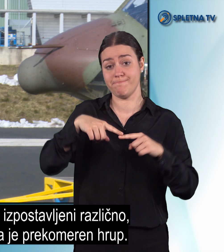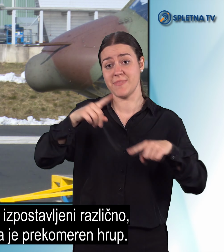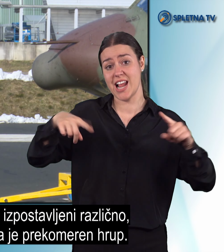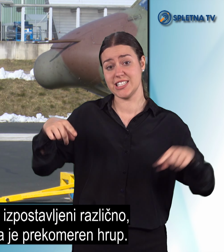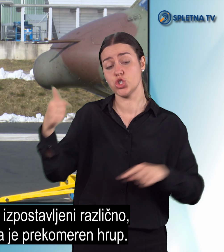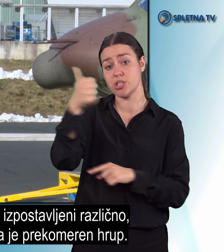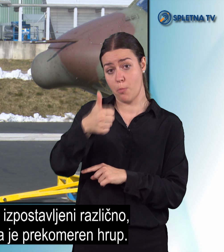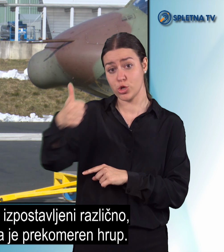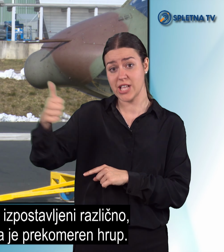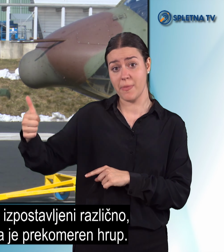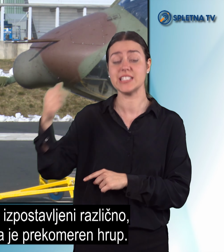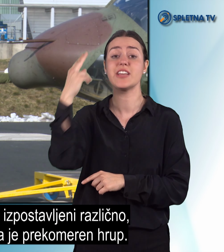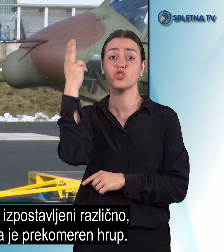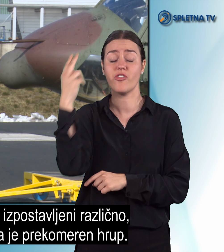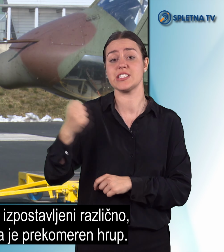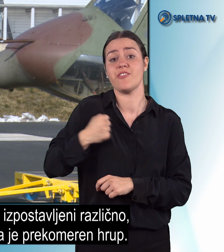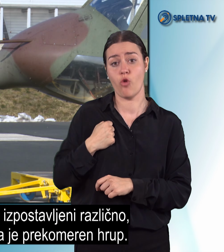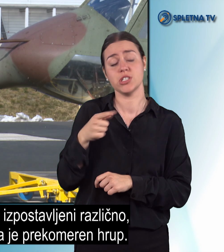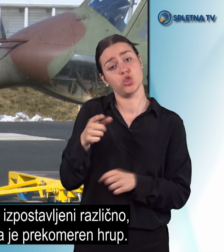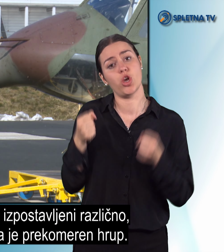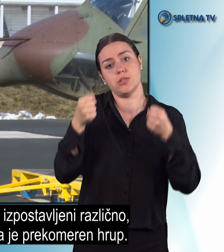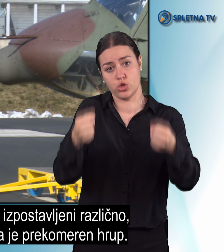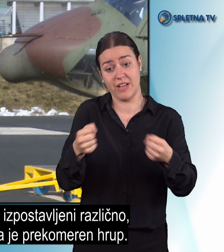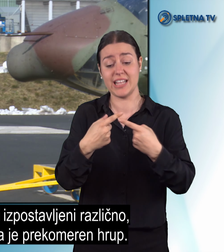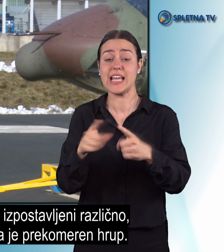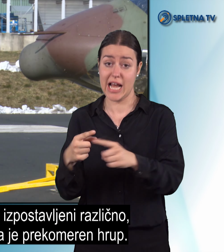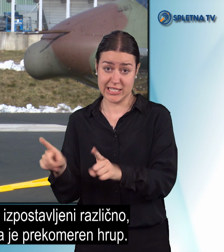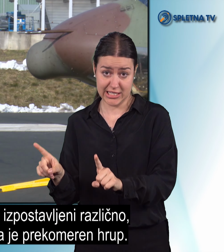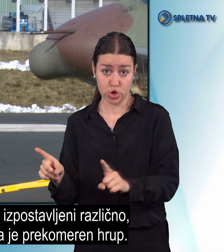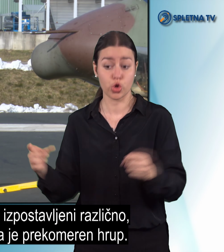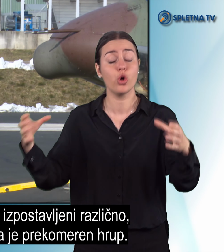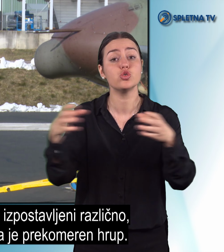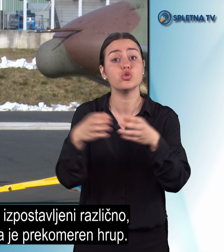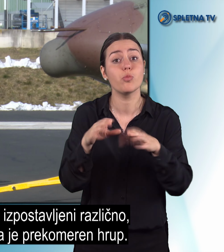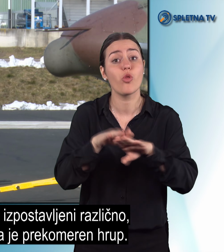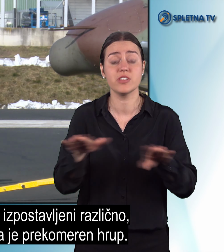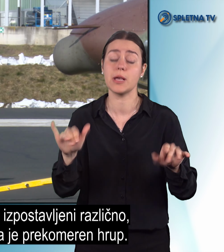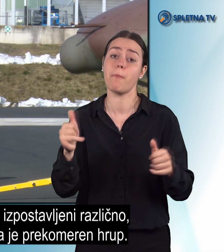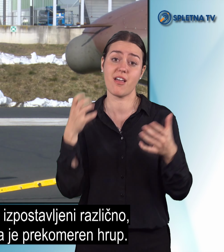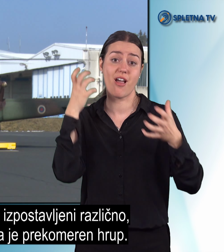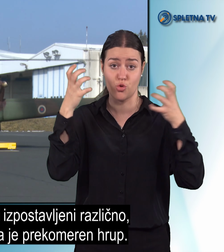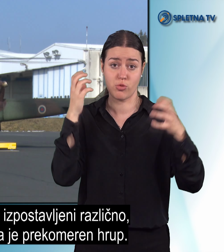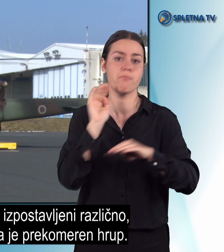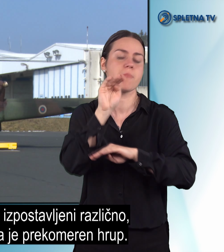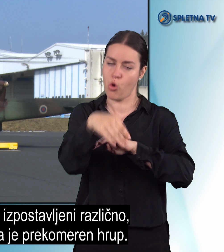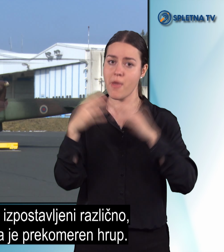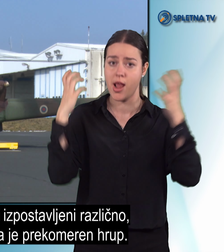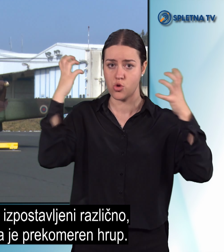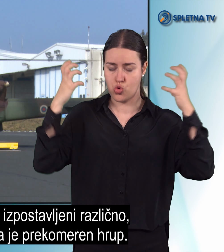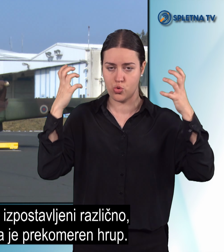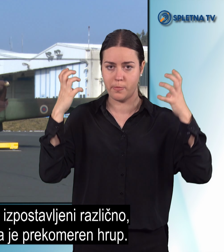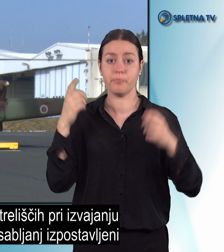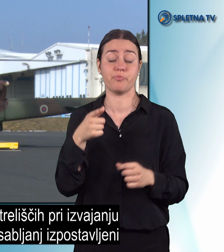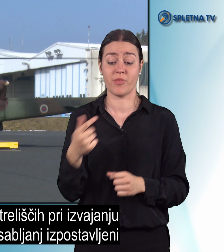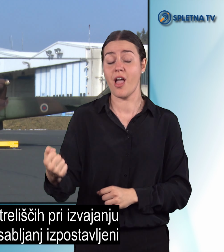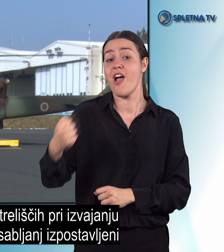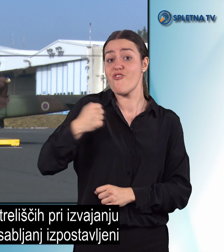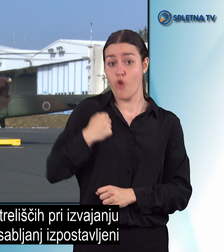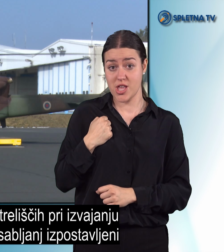profili v Slovenski vojski izpostavljeni različno. Skupen vsem je pa hrup, oziroma prekomeren hrup. Novojaki